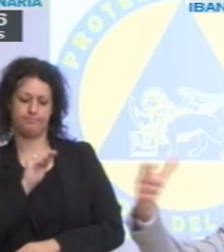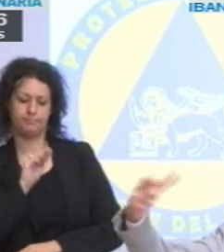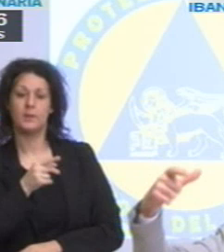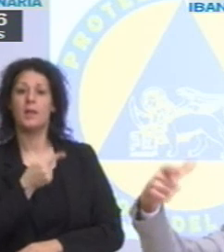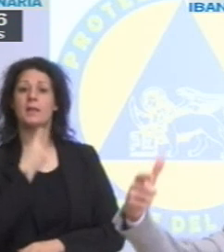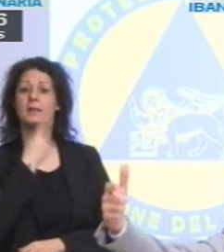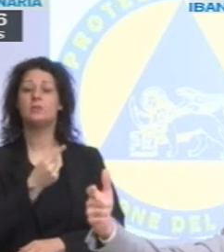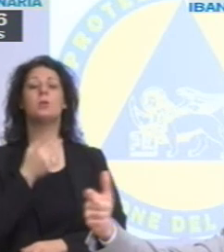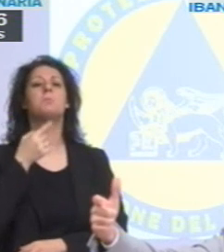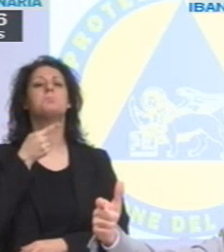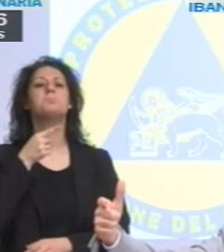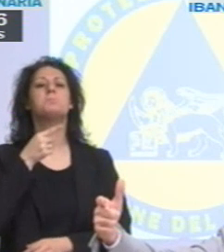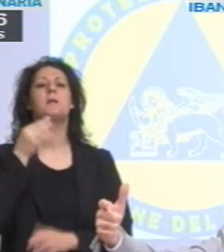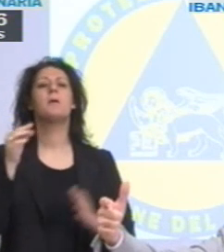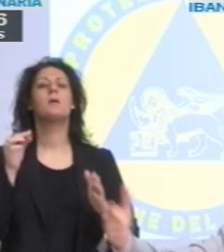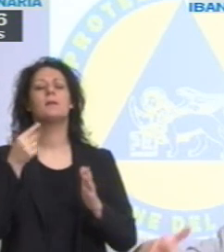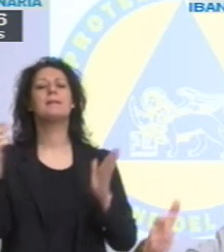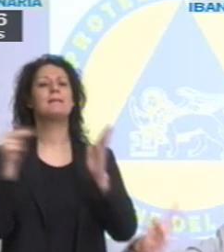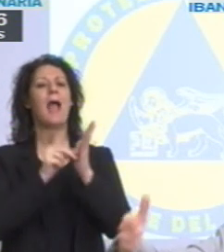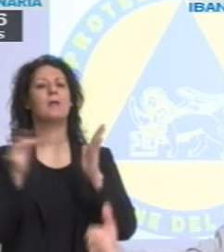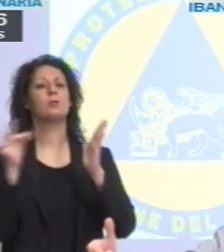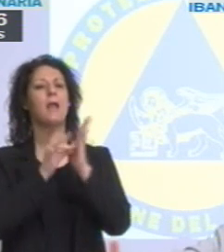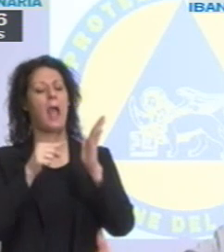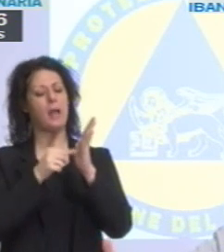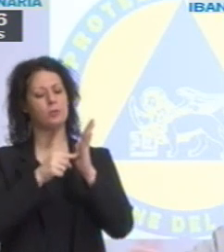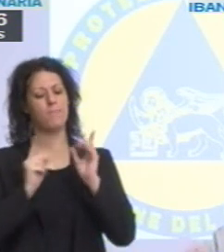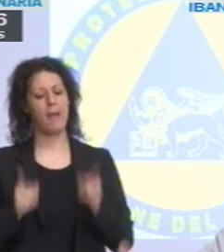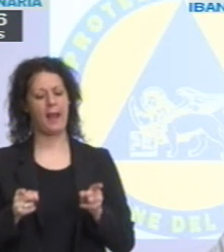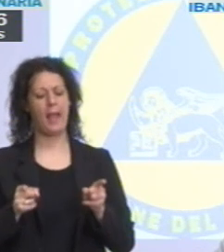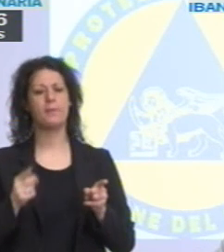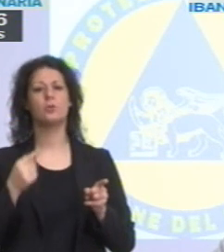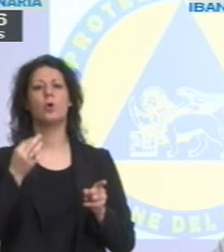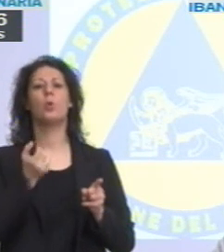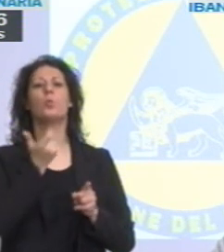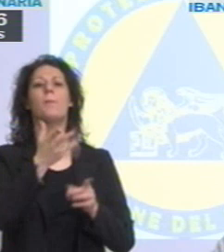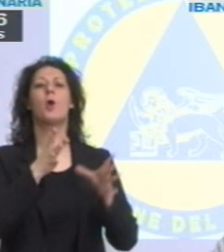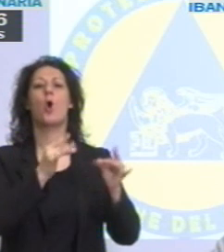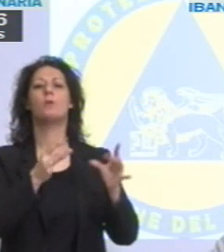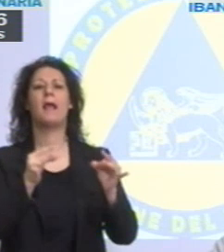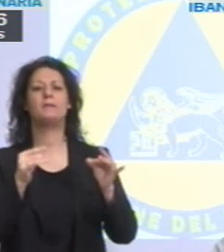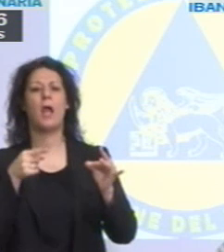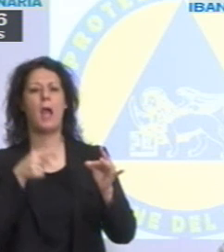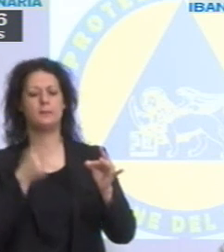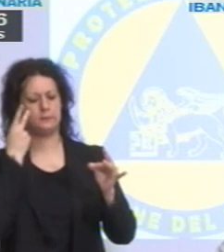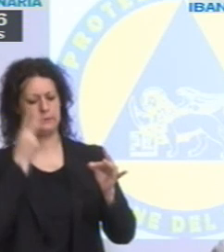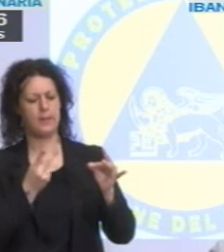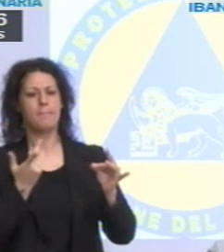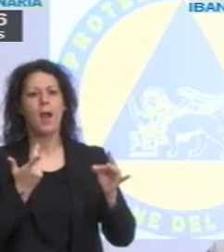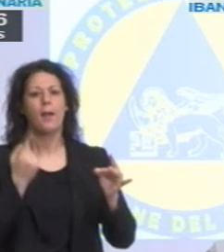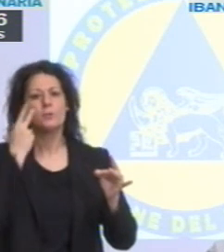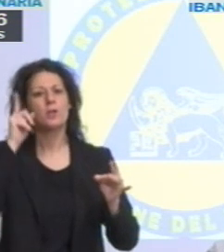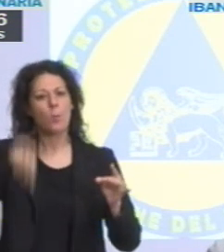tanto del numero dei contagiati come parametro, ma se uno non fa tamponi non ha contagiati. Finisce che il virtuoso è